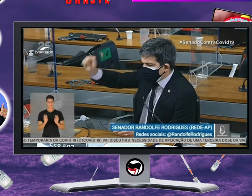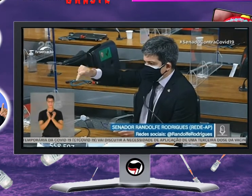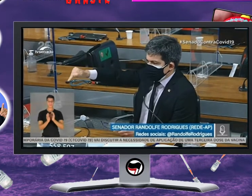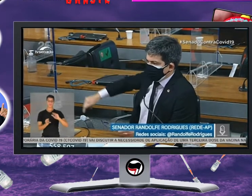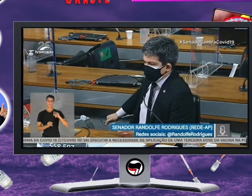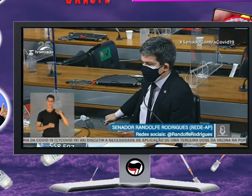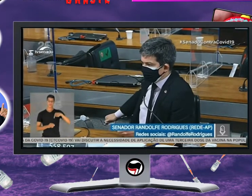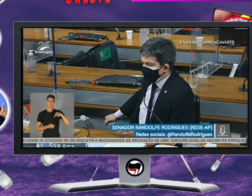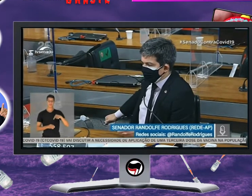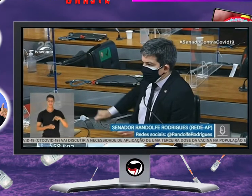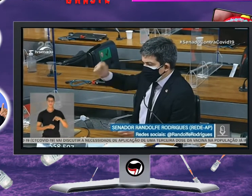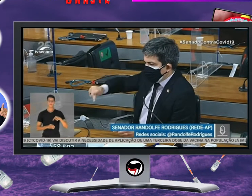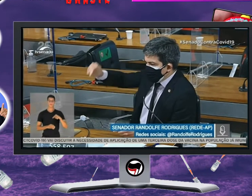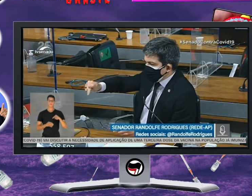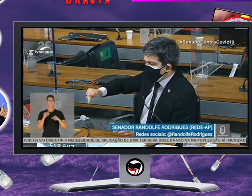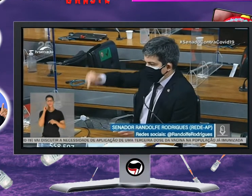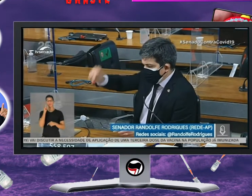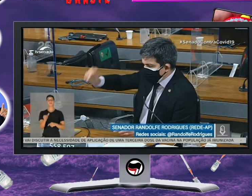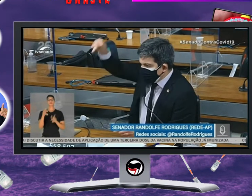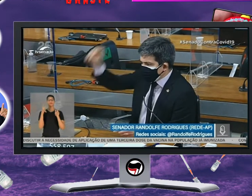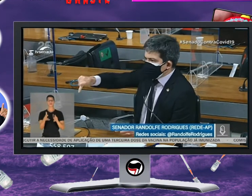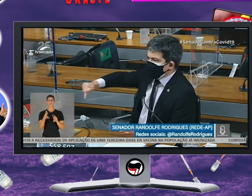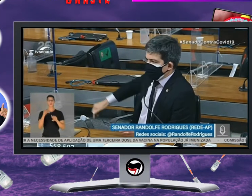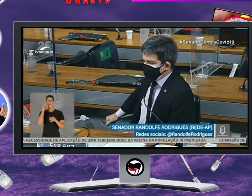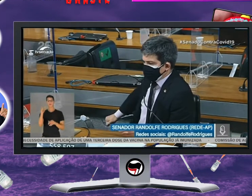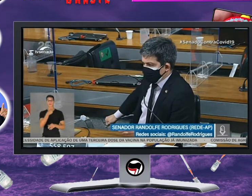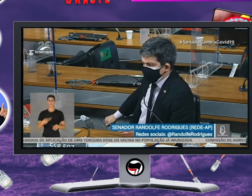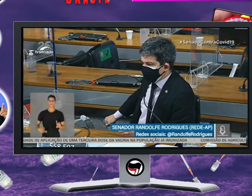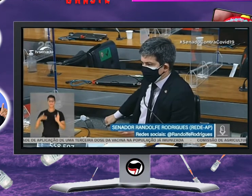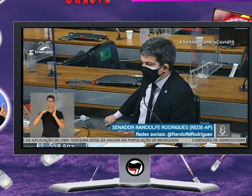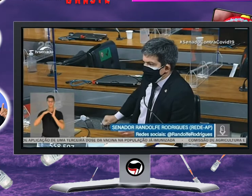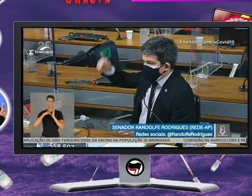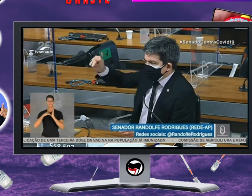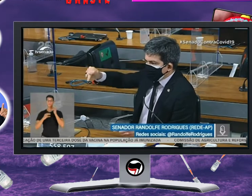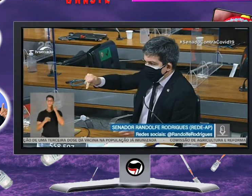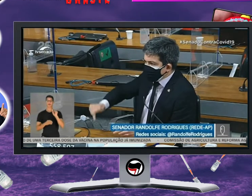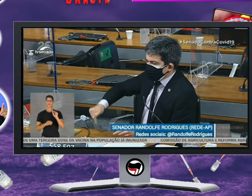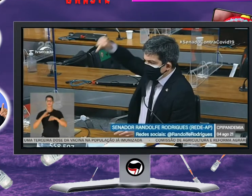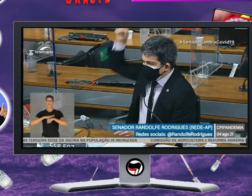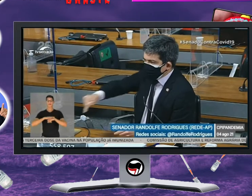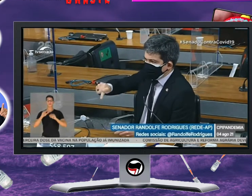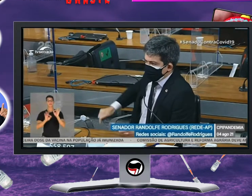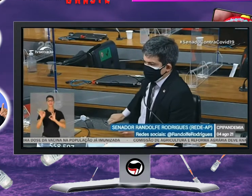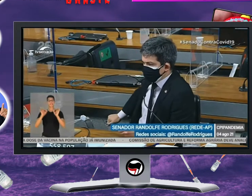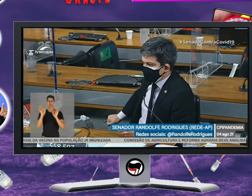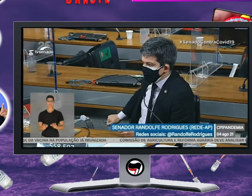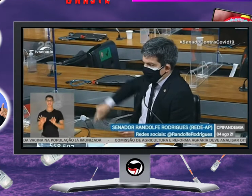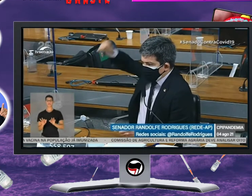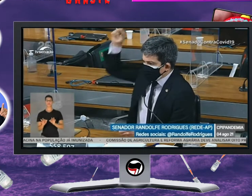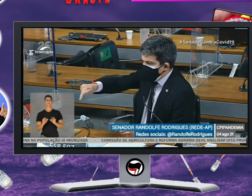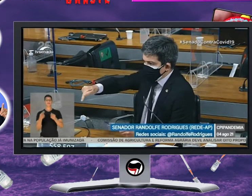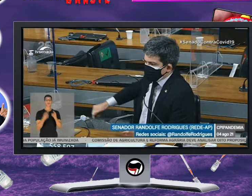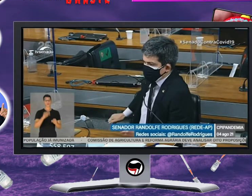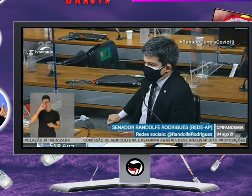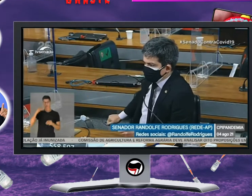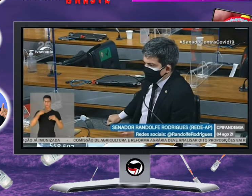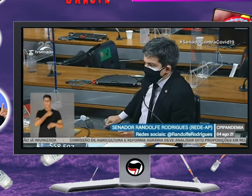parlamentar de inquérito notifique, comunique à presidência do Congresso Nacional para que sejam tomadas as providências devidas contra o senhor ministro da Justiça,